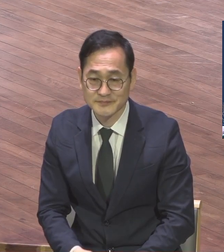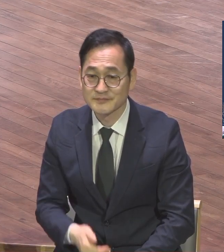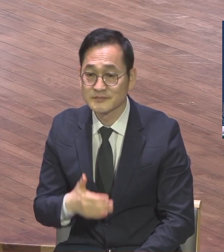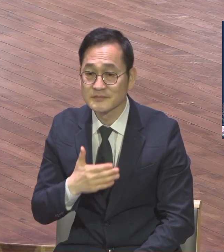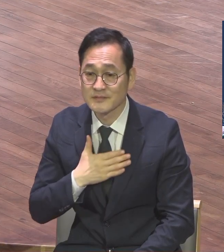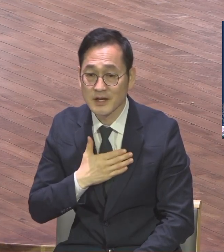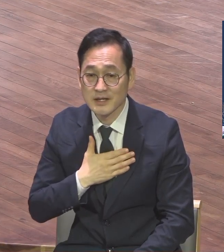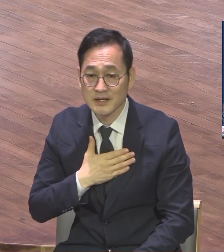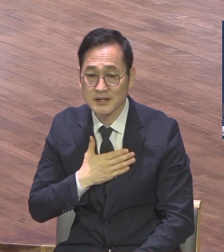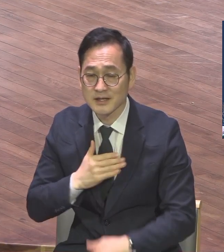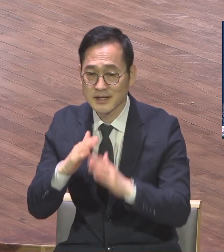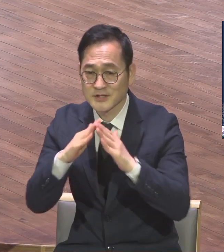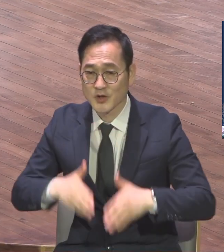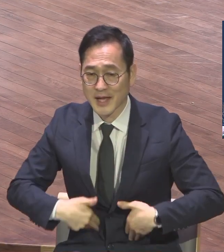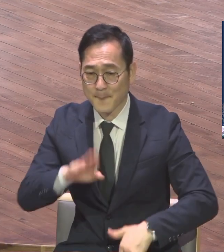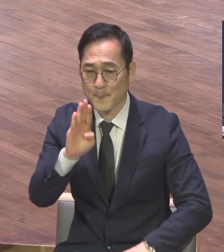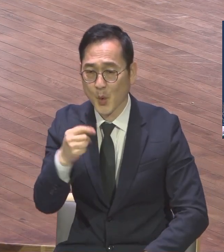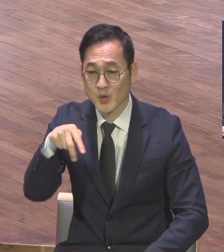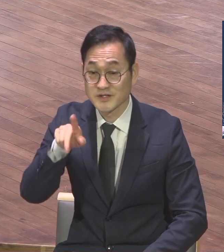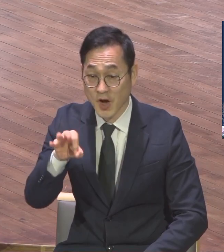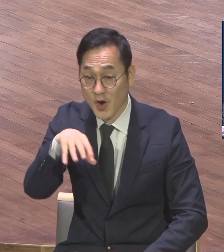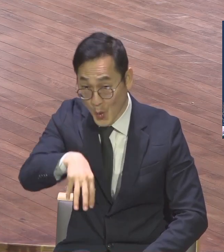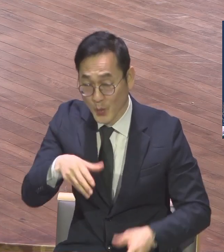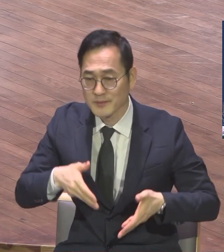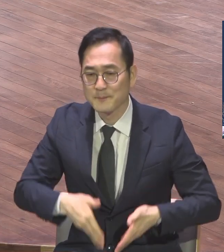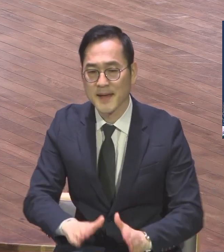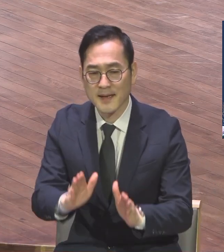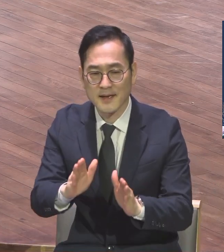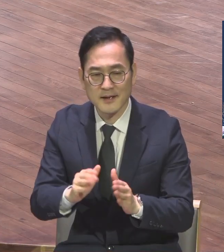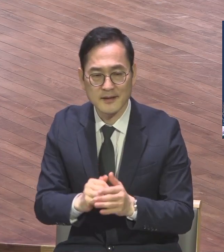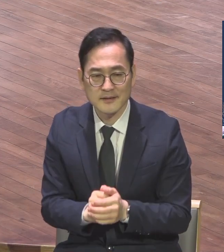저는 전라남도 보성에서 출생을 해서